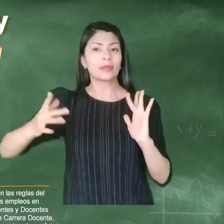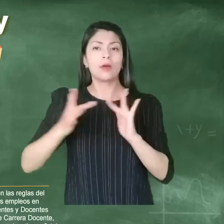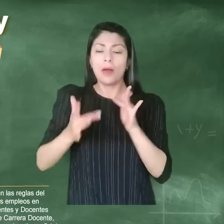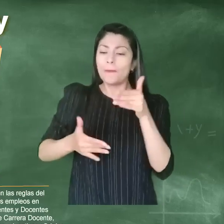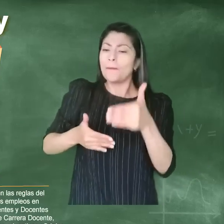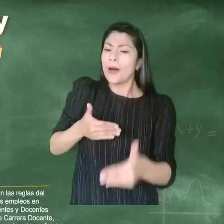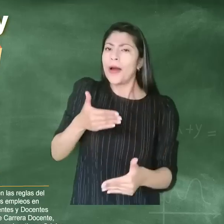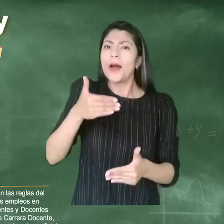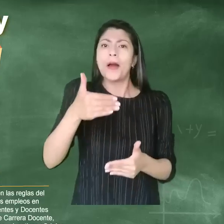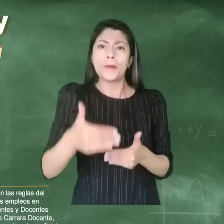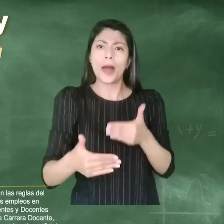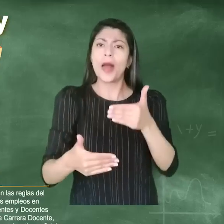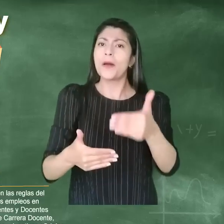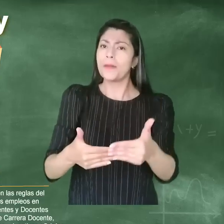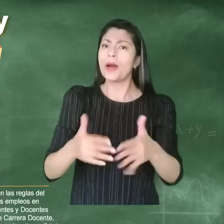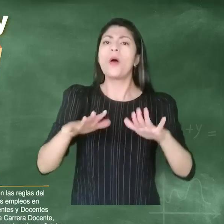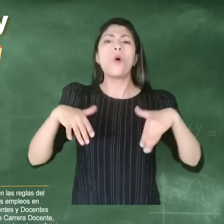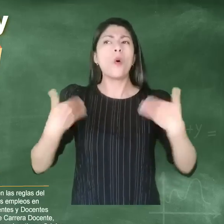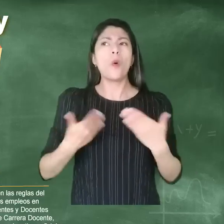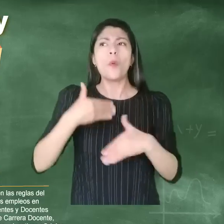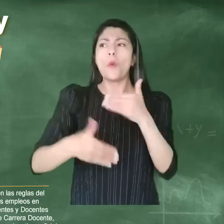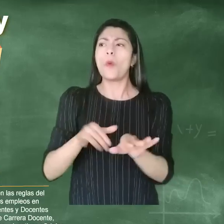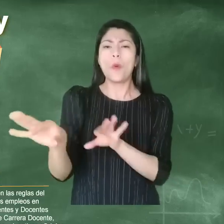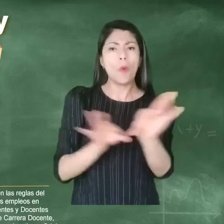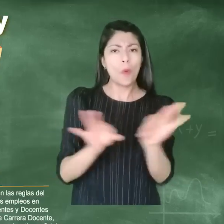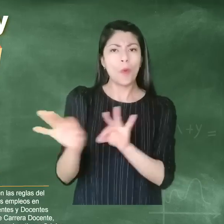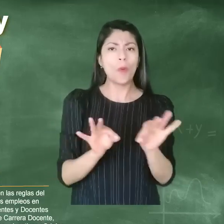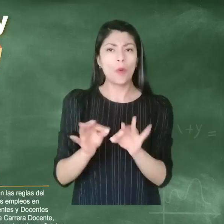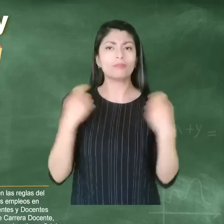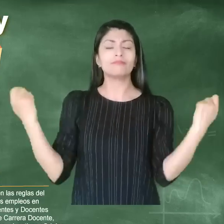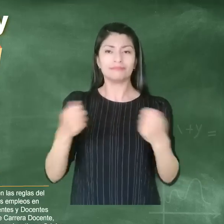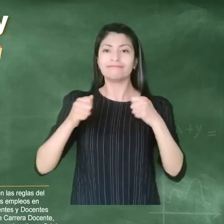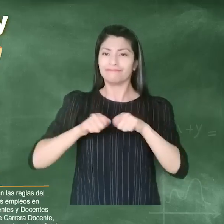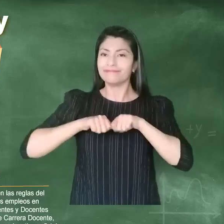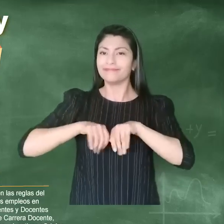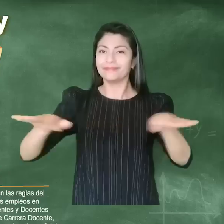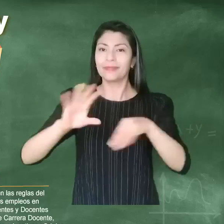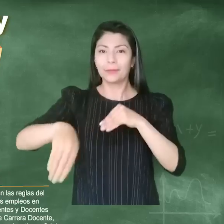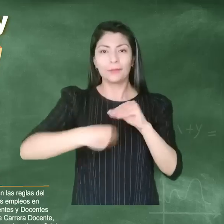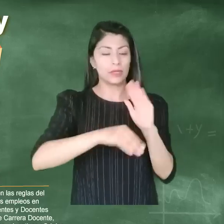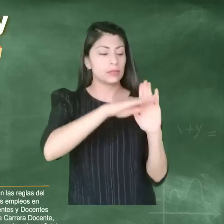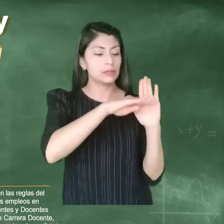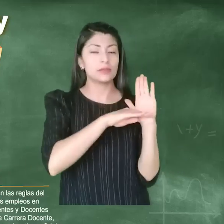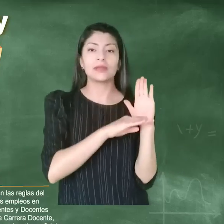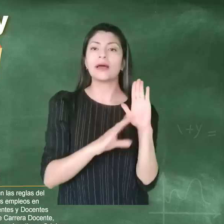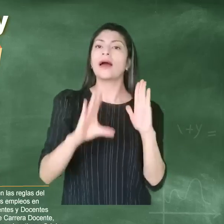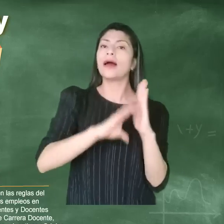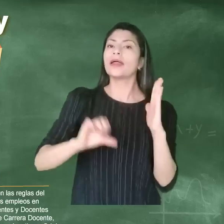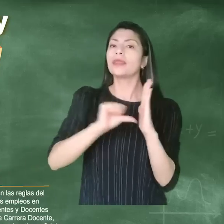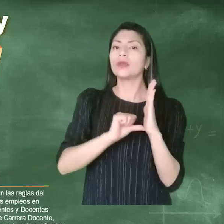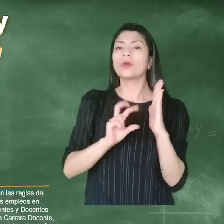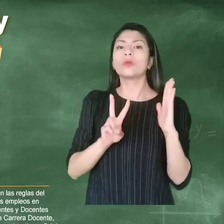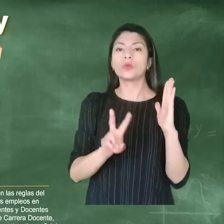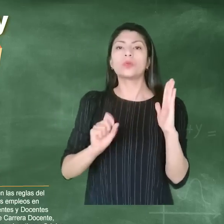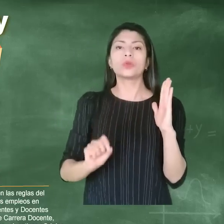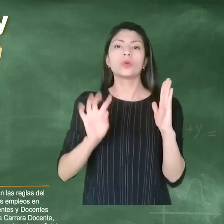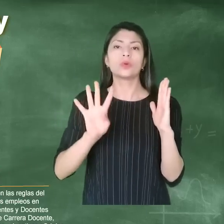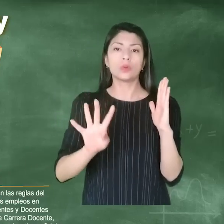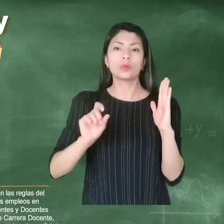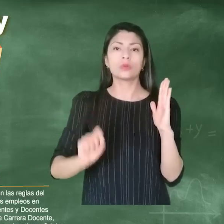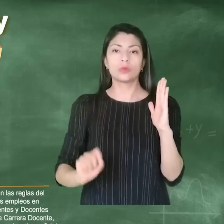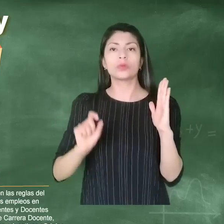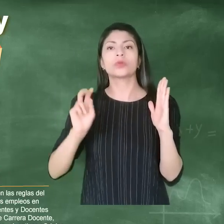técnicas de cada una de las etapas del proceso de selección que se convoca. Por consiguiente, en los términos del